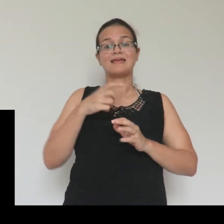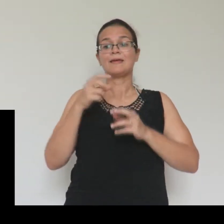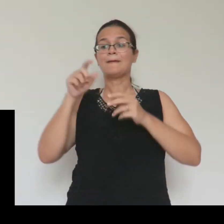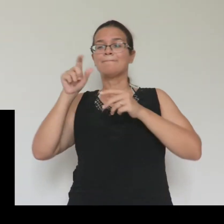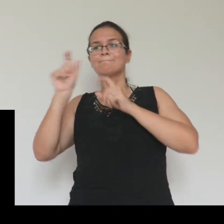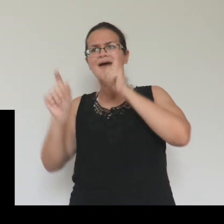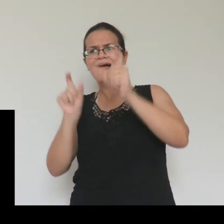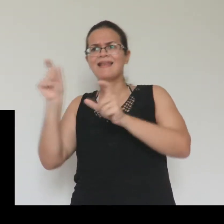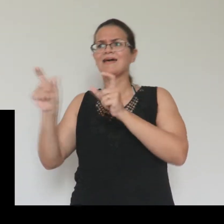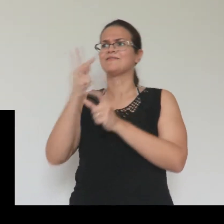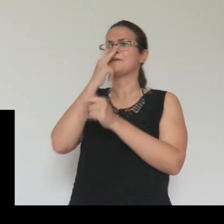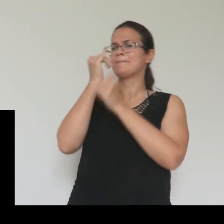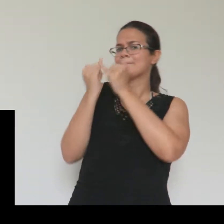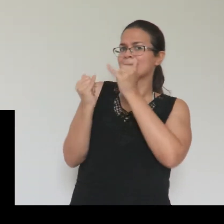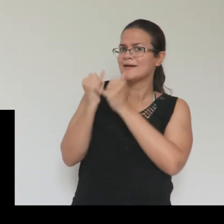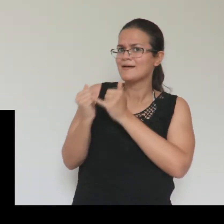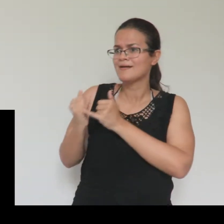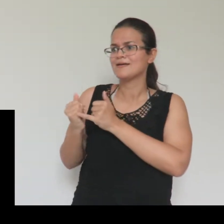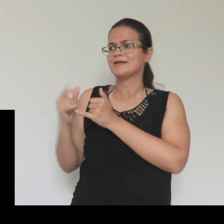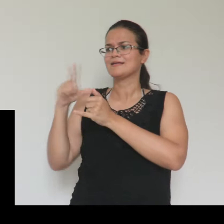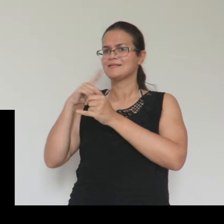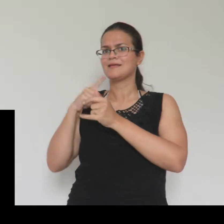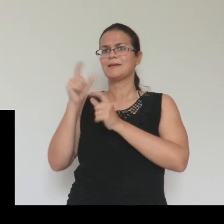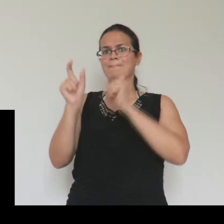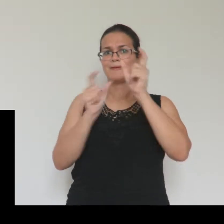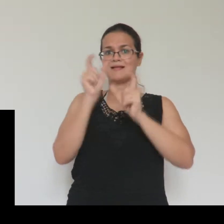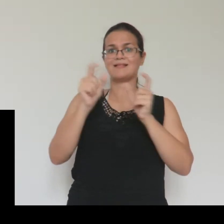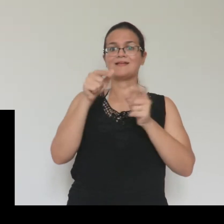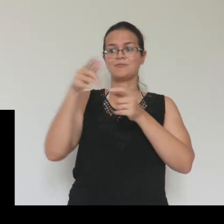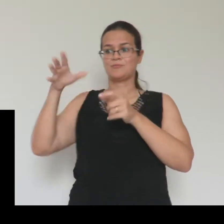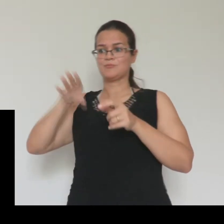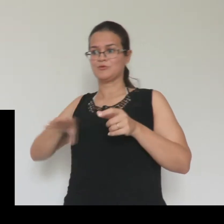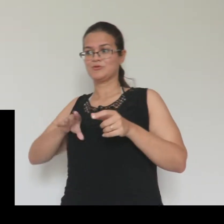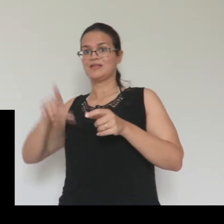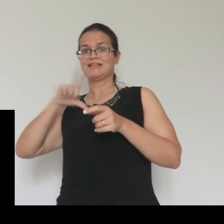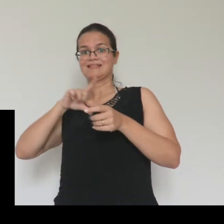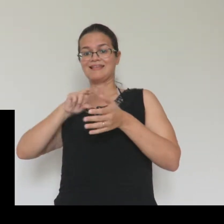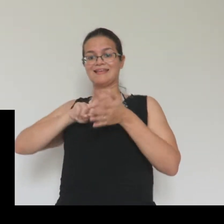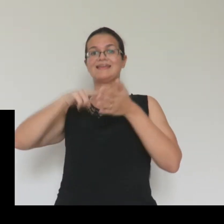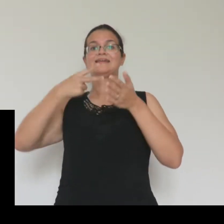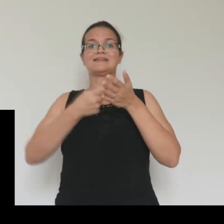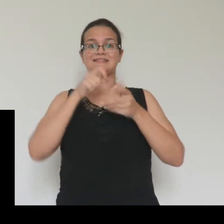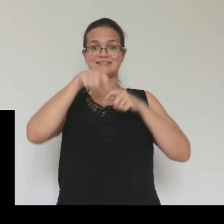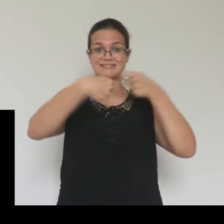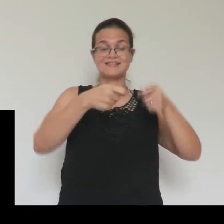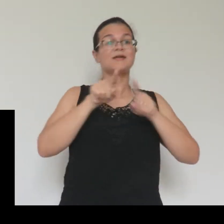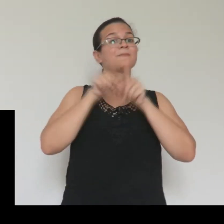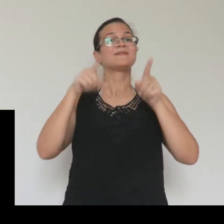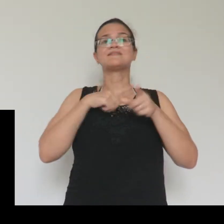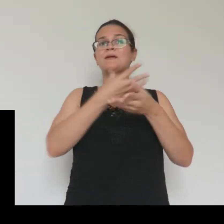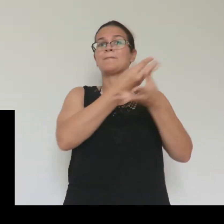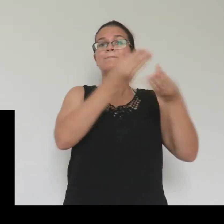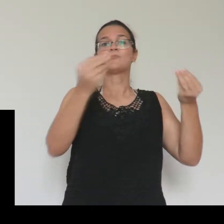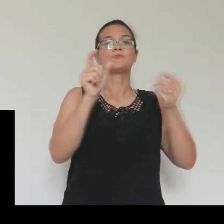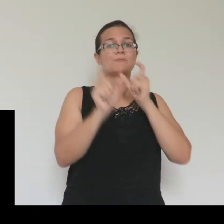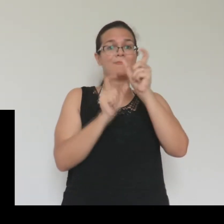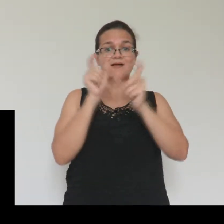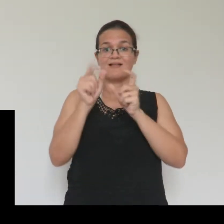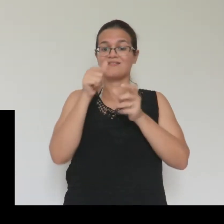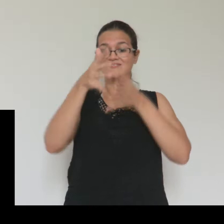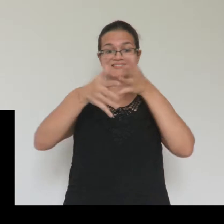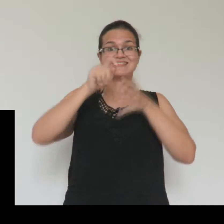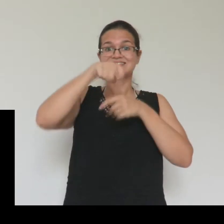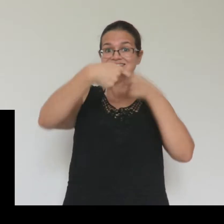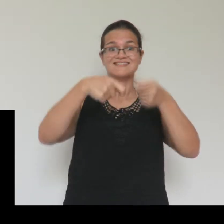palavras que tem, toda palavra na língua portuguesa tem um sinal na língua de sinais, existem muitas palavras em sinais que a